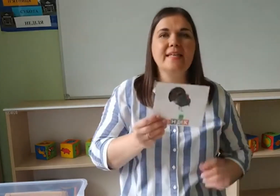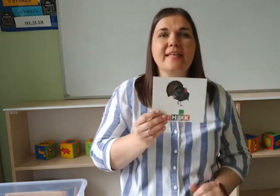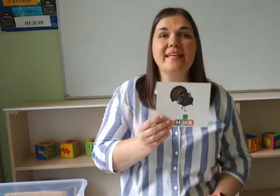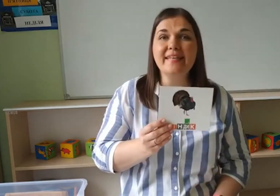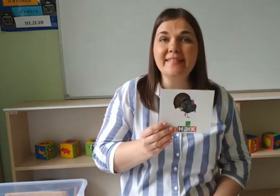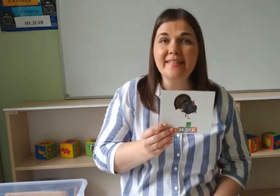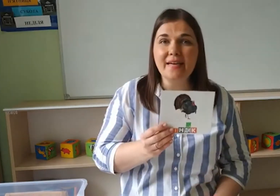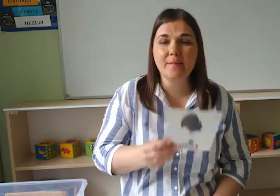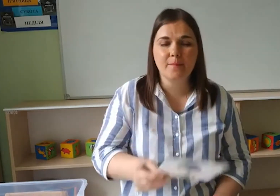Індик.